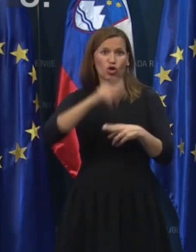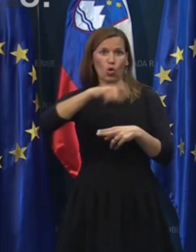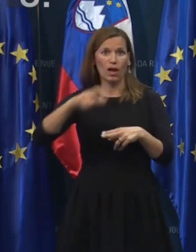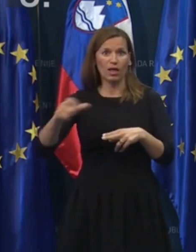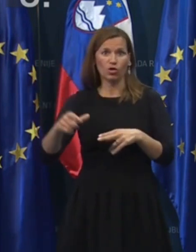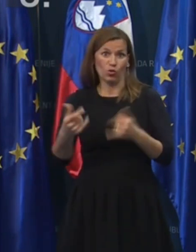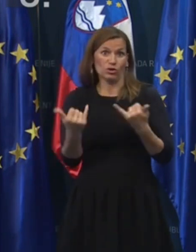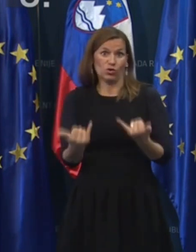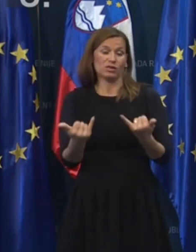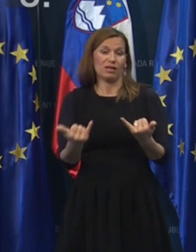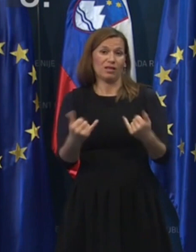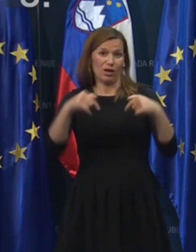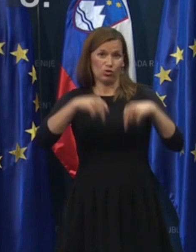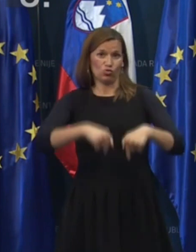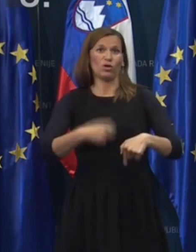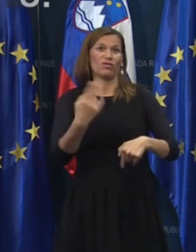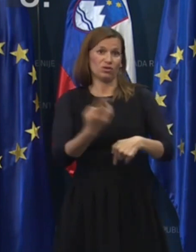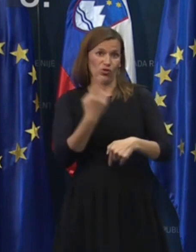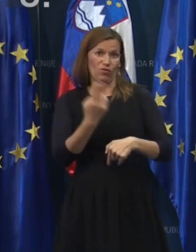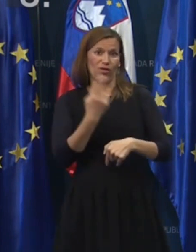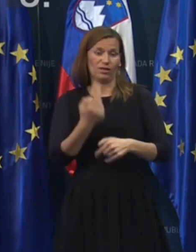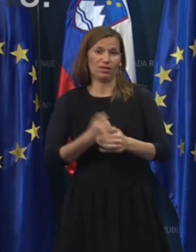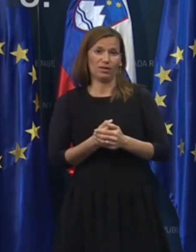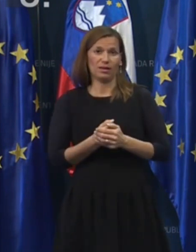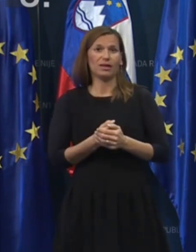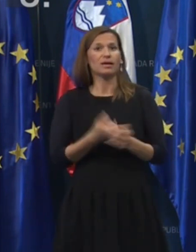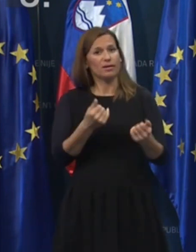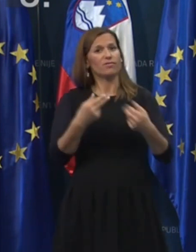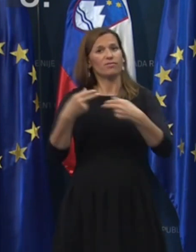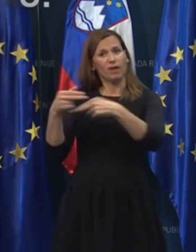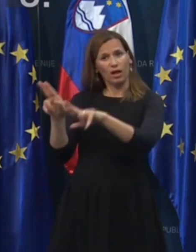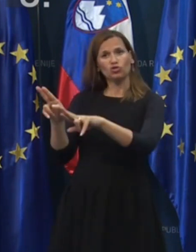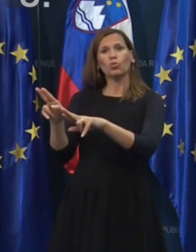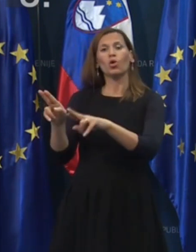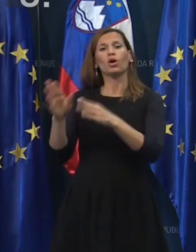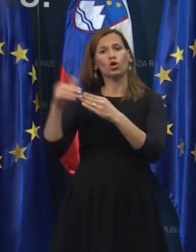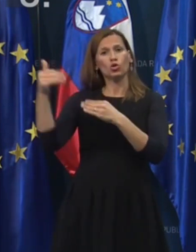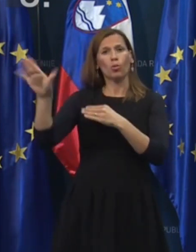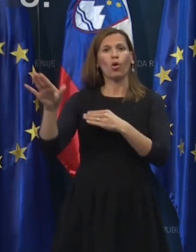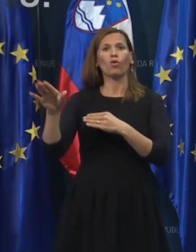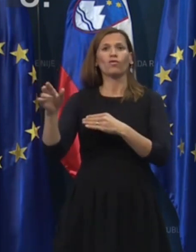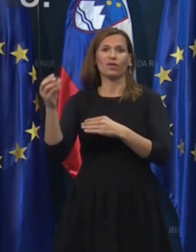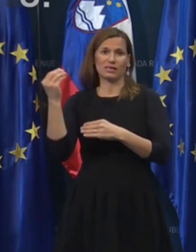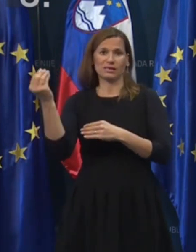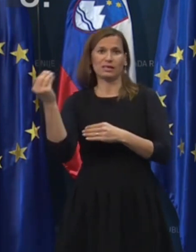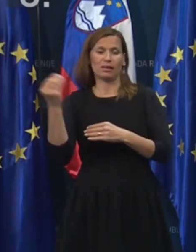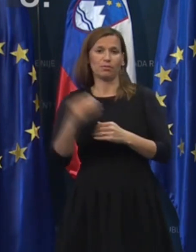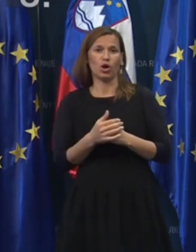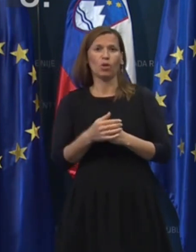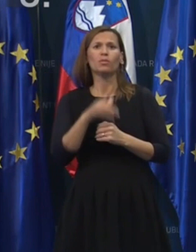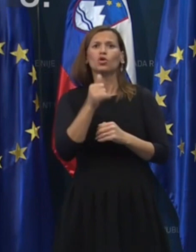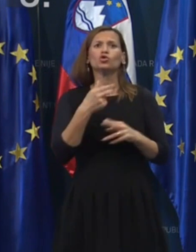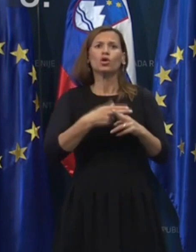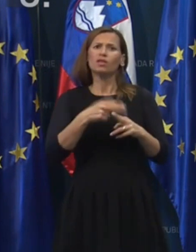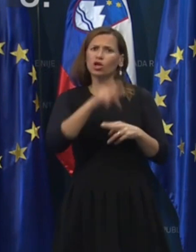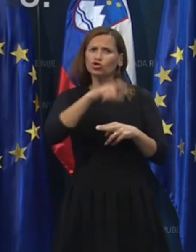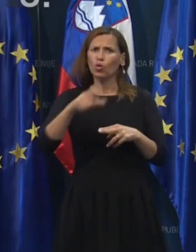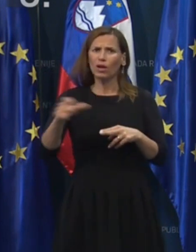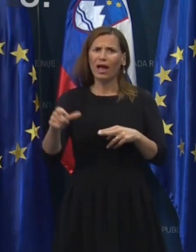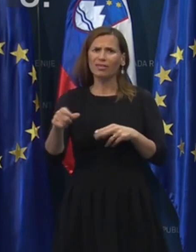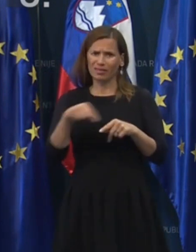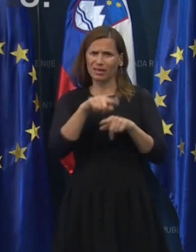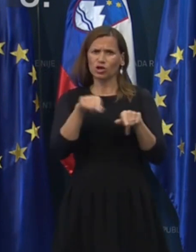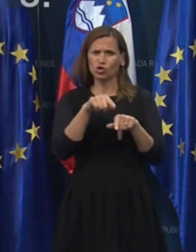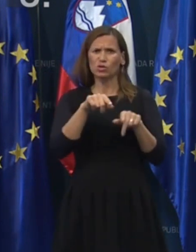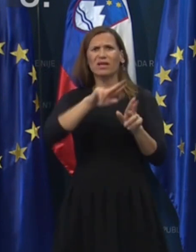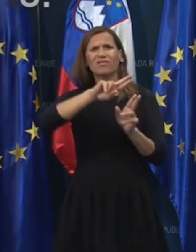trenutno nahajajo v Sloveniji, vračamo jih domov v Srbijo. Gre za državljane, ki so se vračali